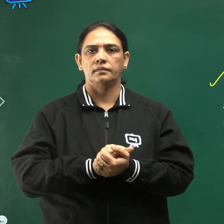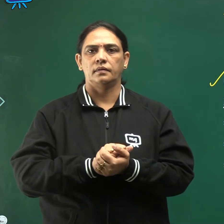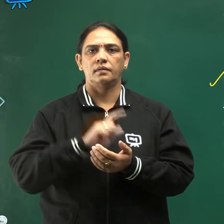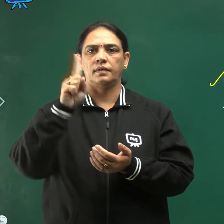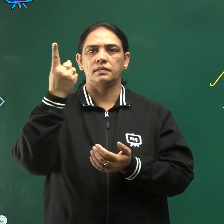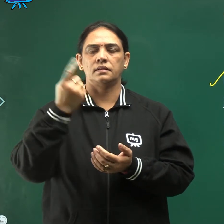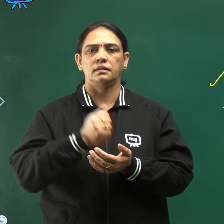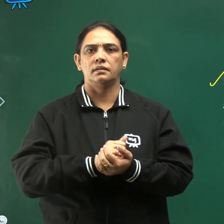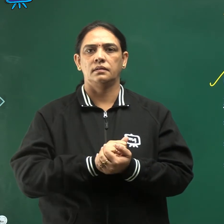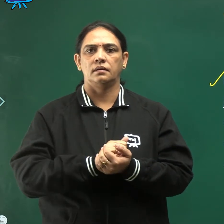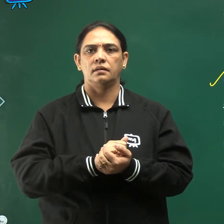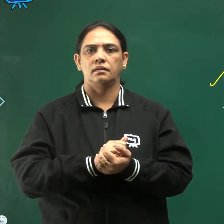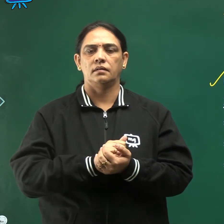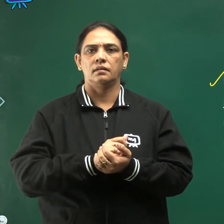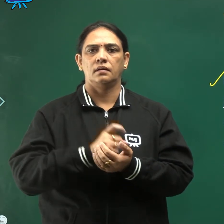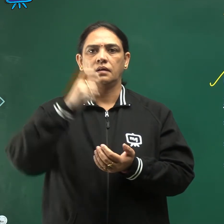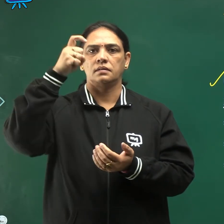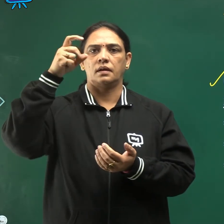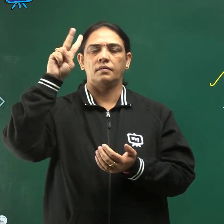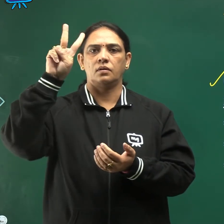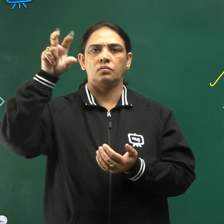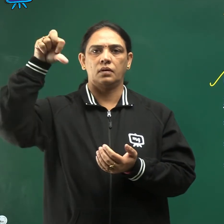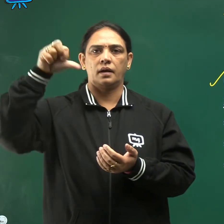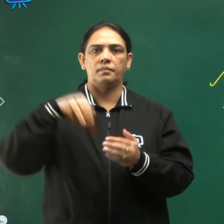सबसे पहले 729 में